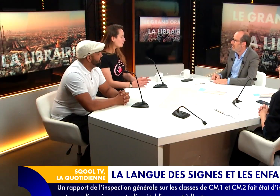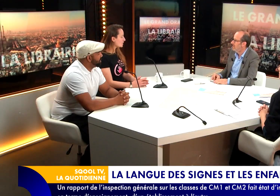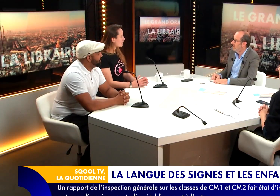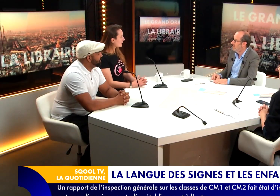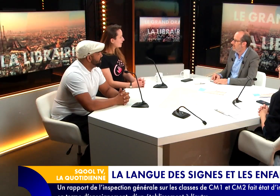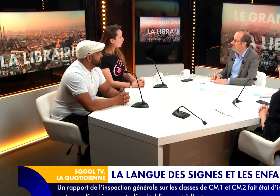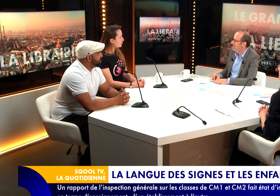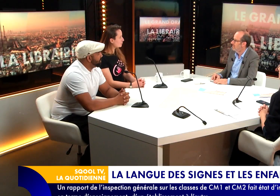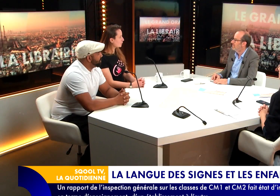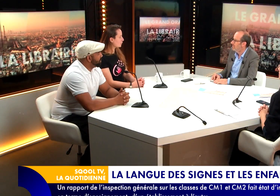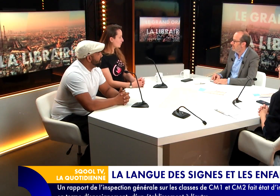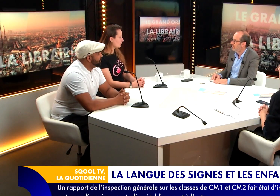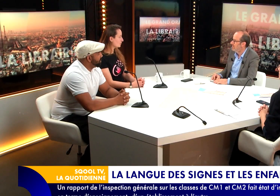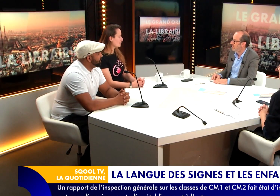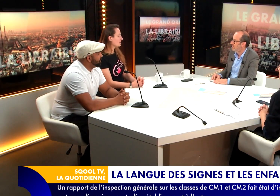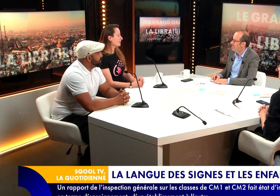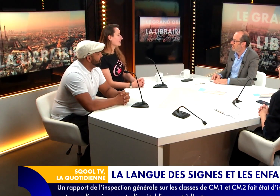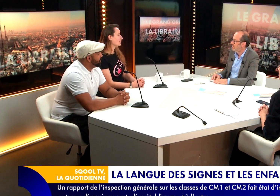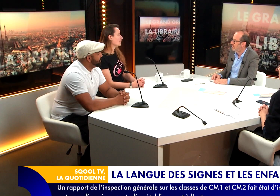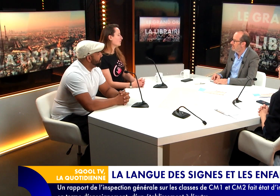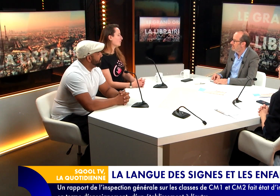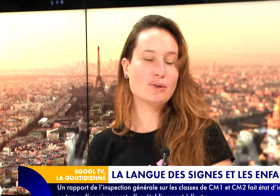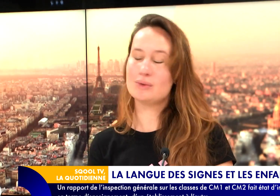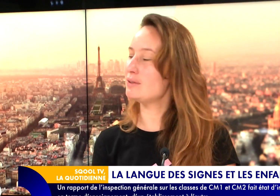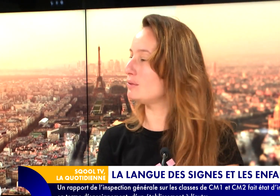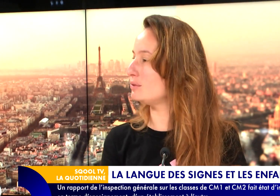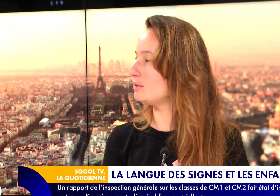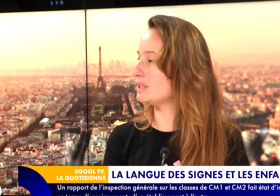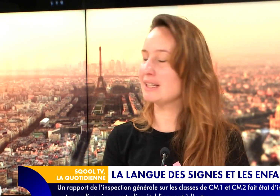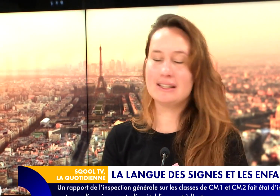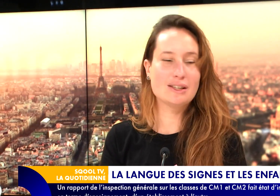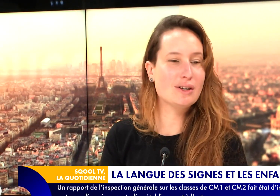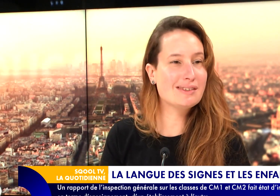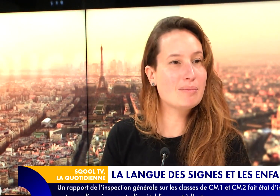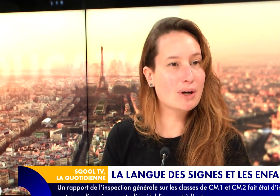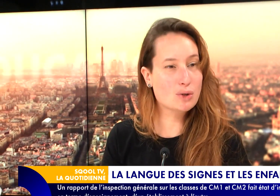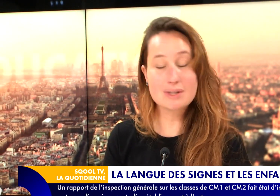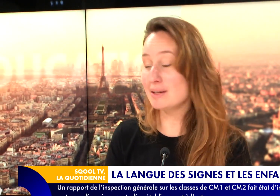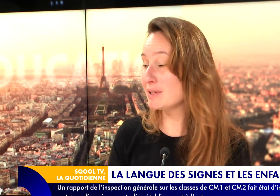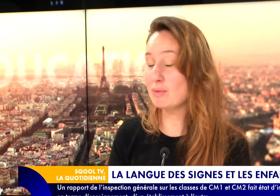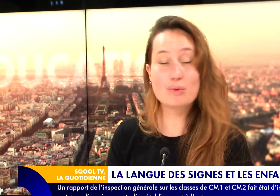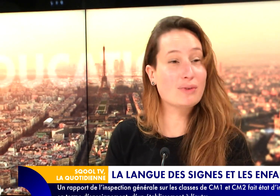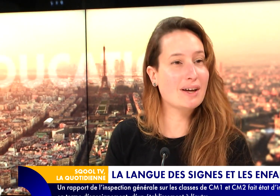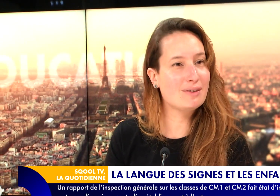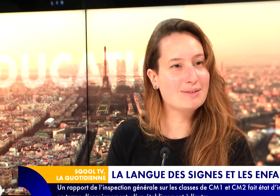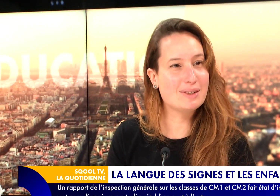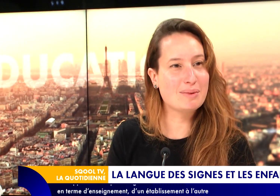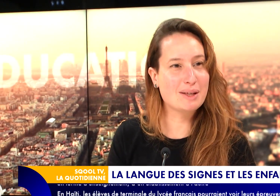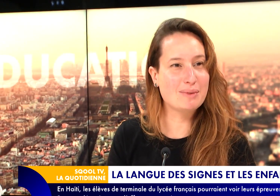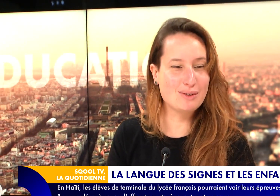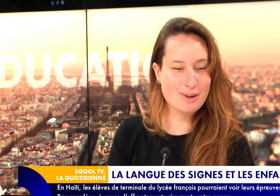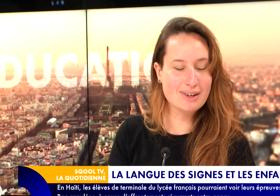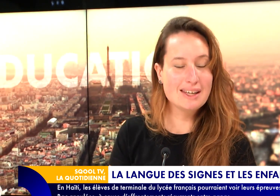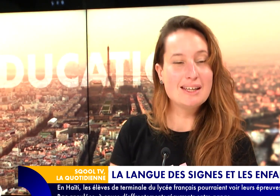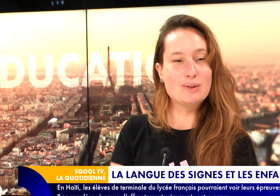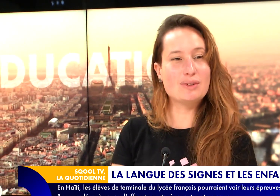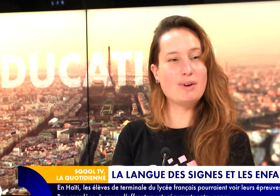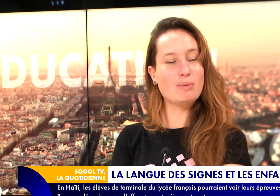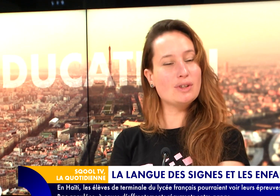moi, j'ai appris à l'école pendant un an. Et ensuite, j'ai créé une école. Seb m'a rejoint. Seb, c'est mon beau-frère. C'est le mari de ma sœur. Donc, c'est vraiment une